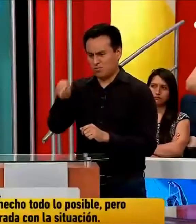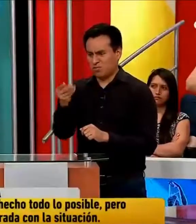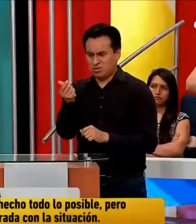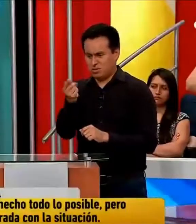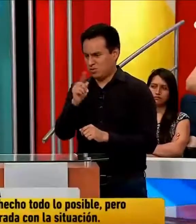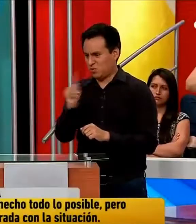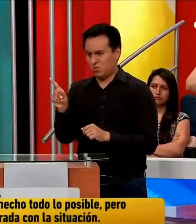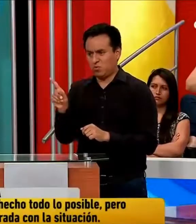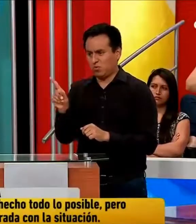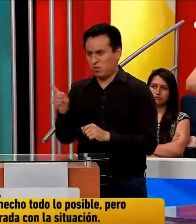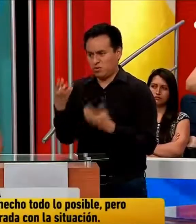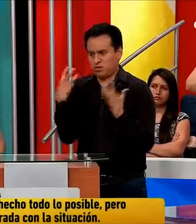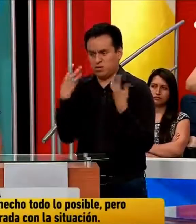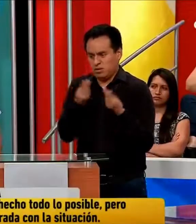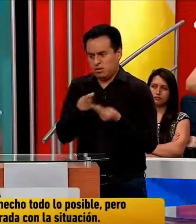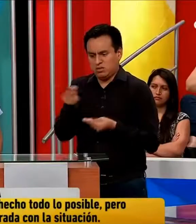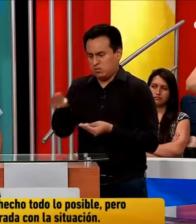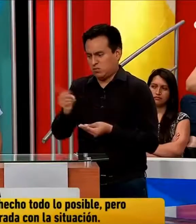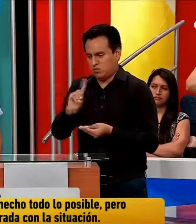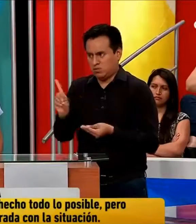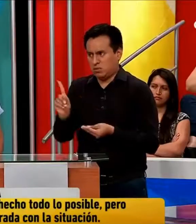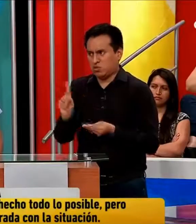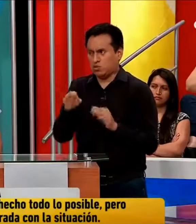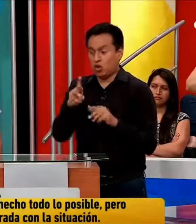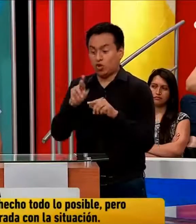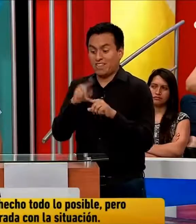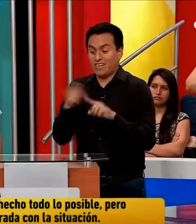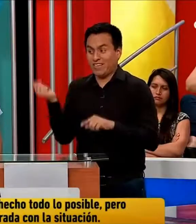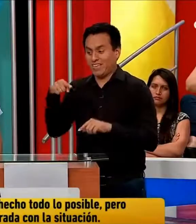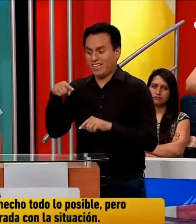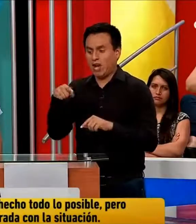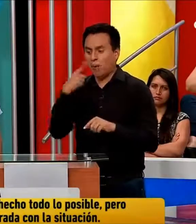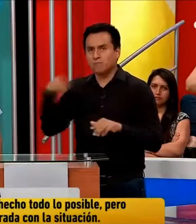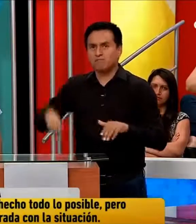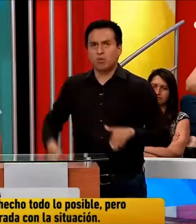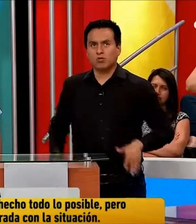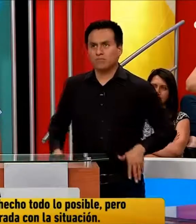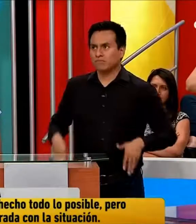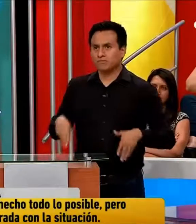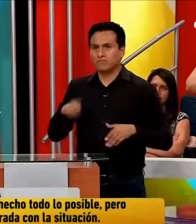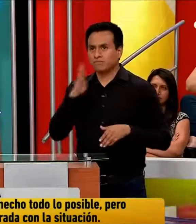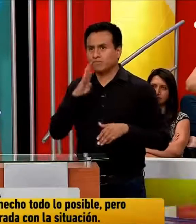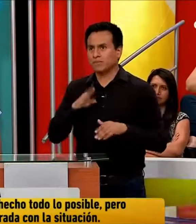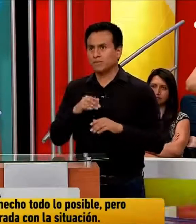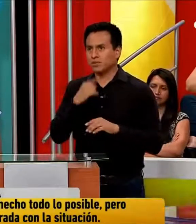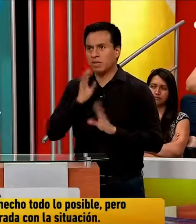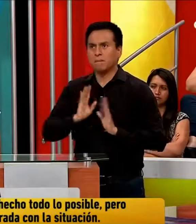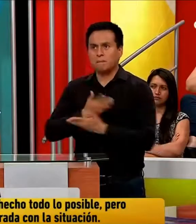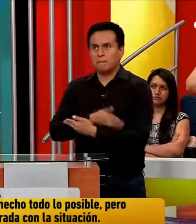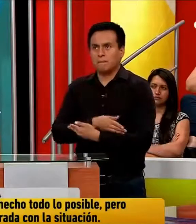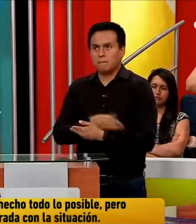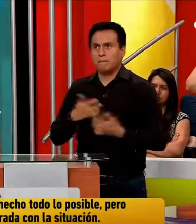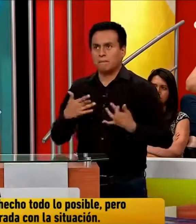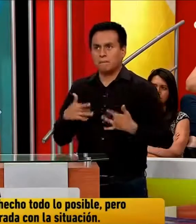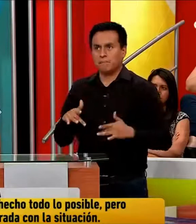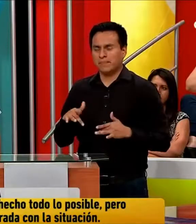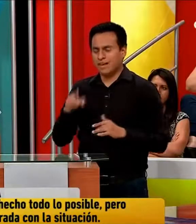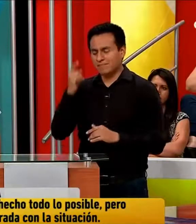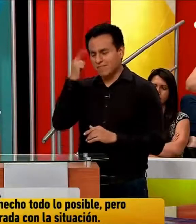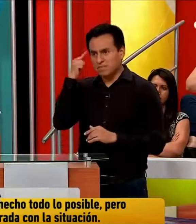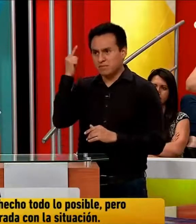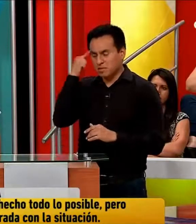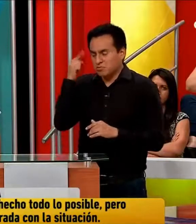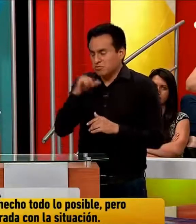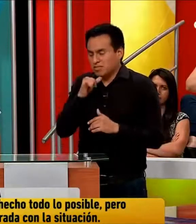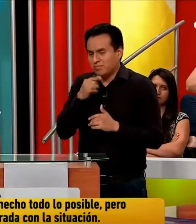No te corresponde. Y justo viene la Roxana y guardó y se hizo como que no había preguntado. Pero tiene eso metido, yo no sé por